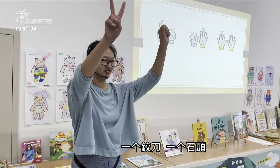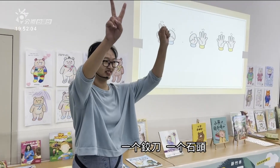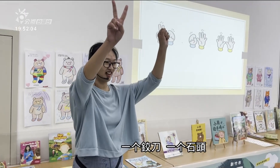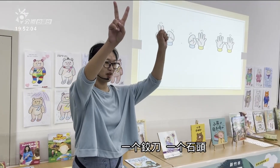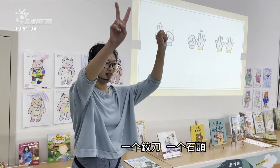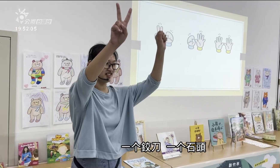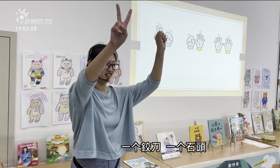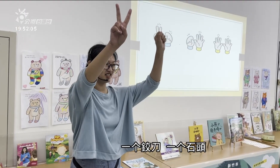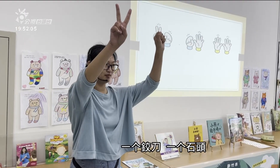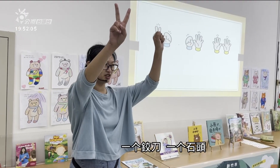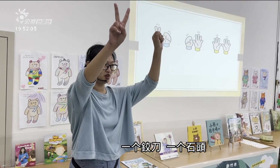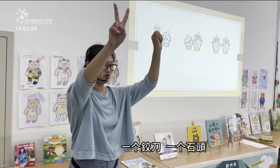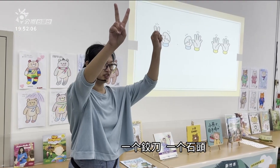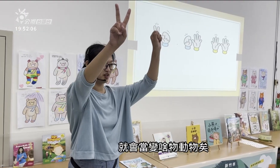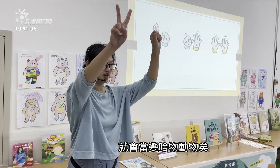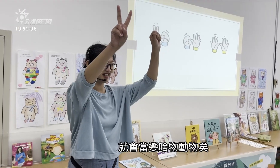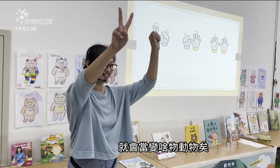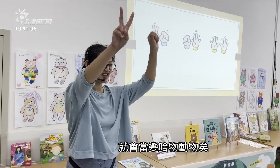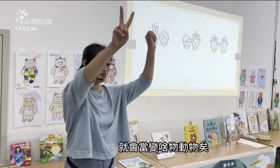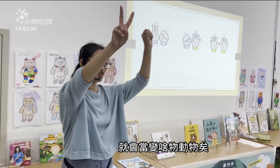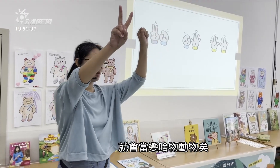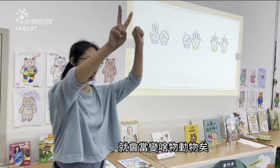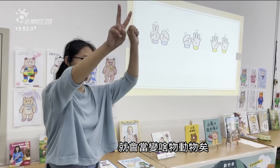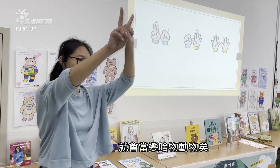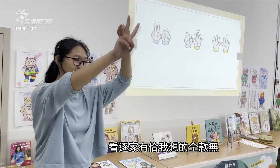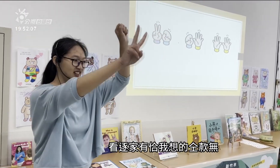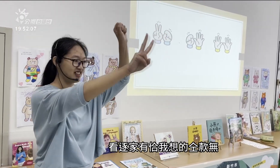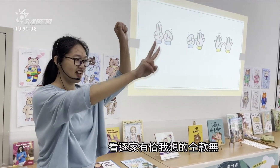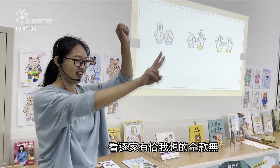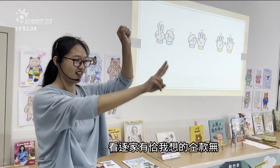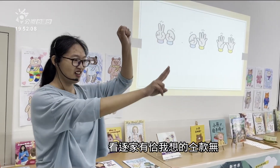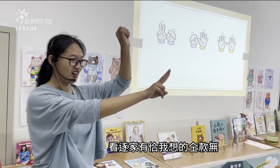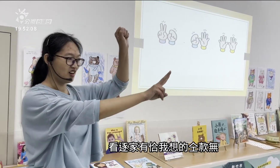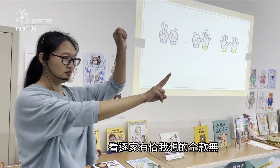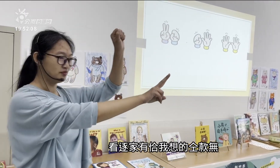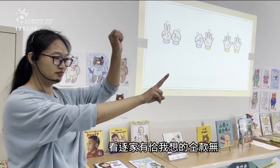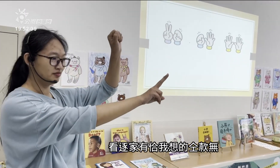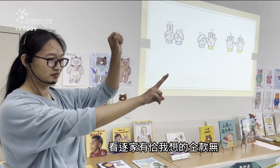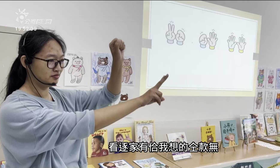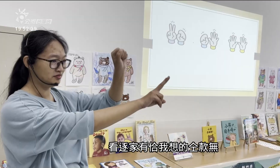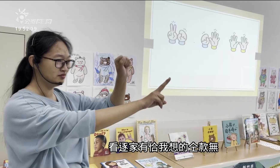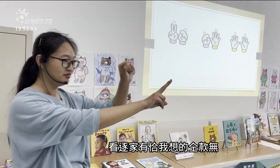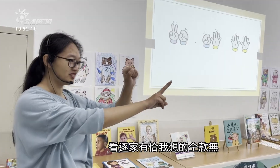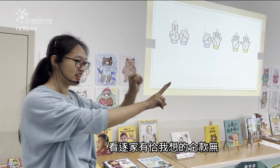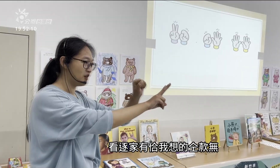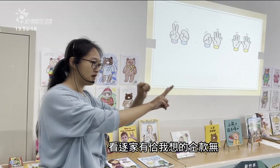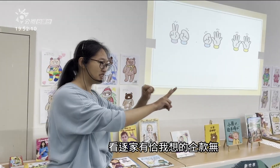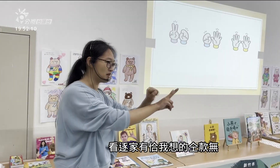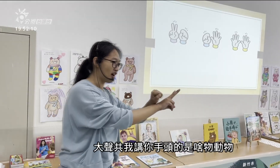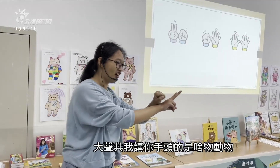就可以变成什么动物呢？我看大家有没有跟我想的一样？大家会变成什